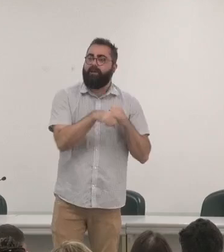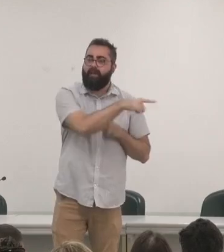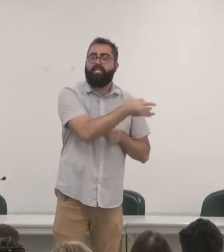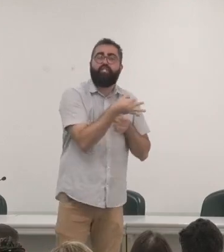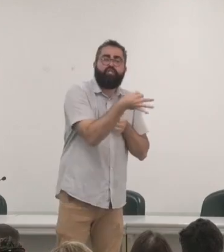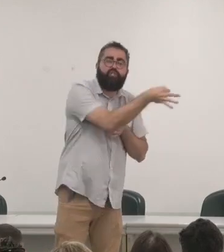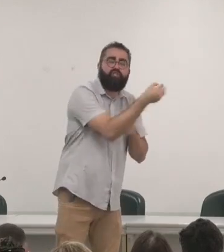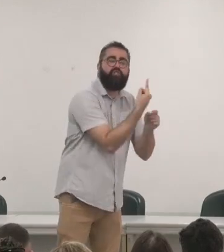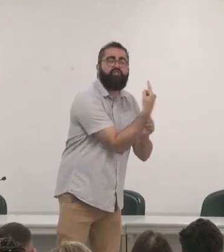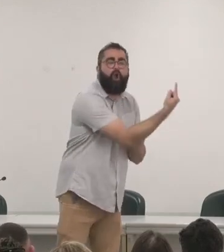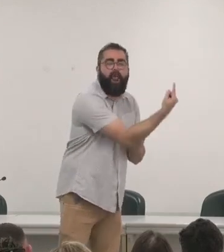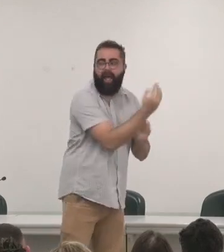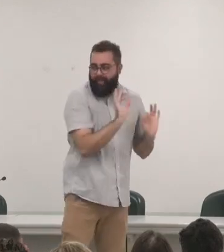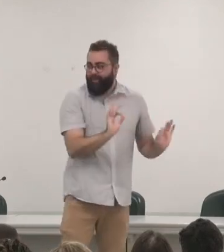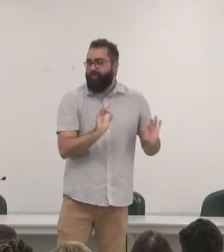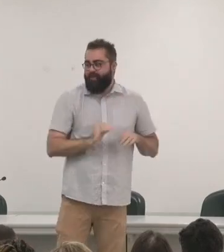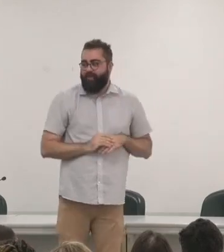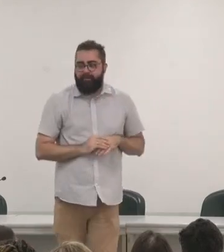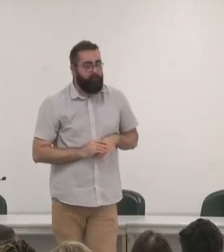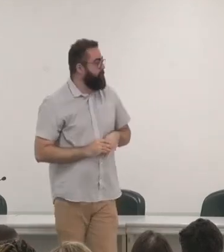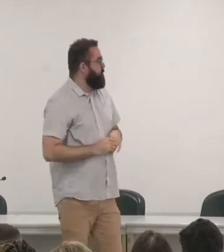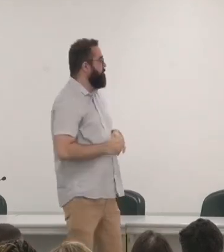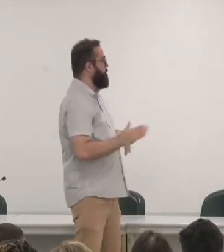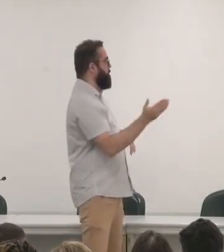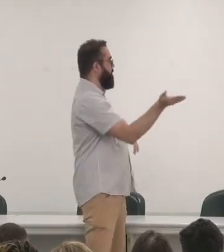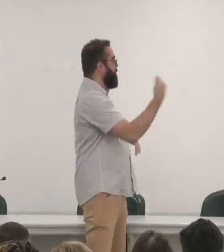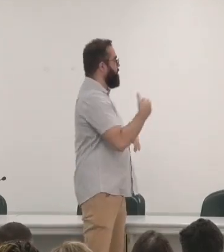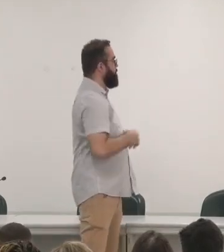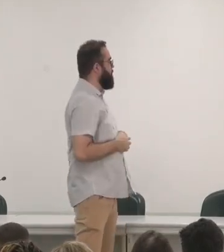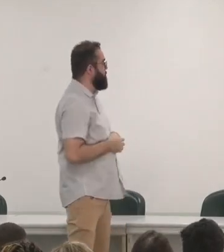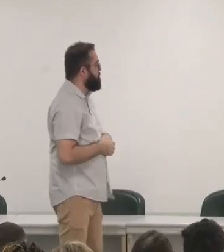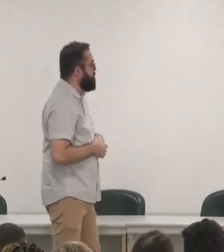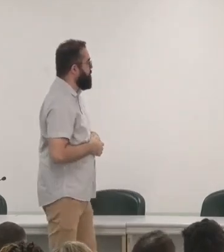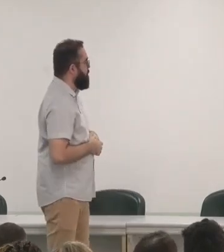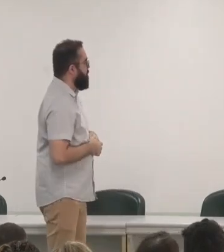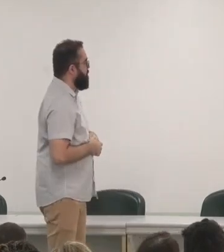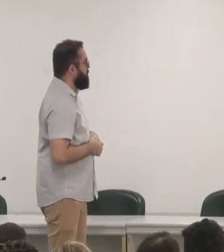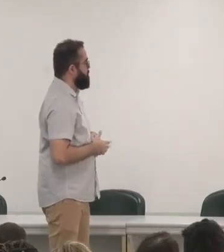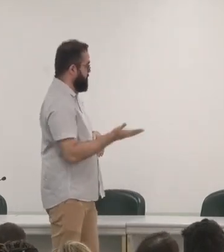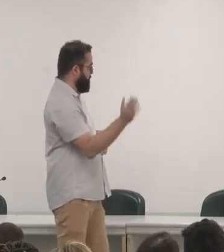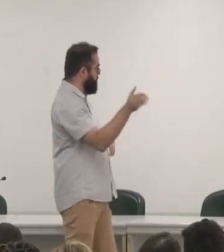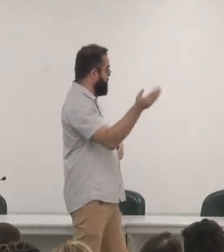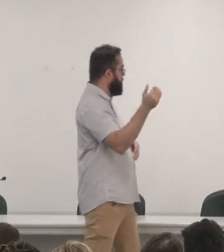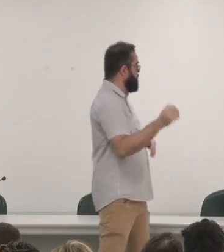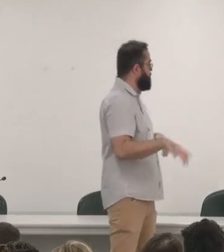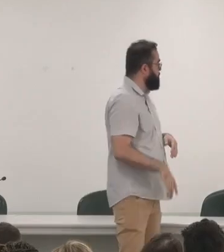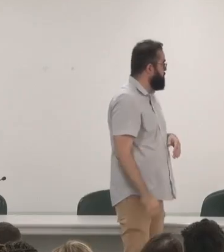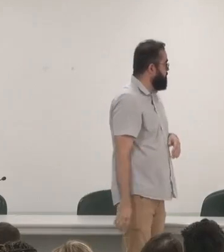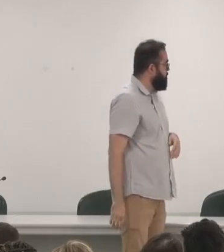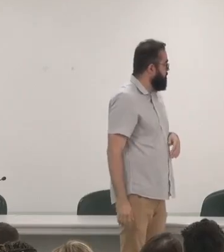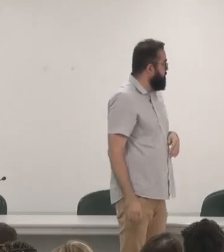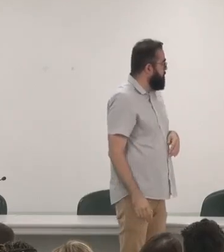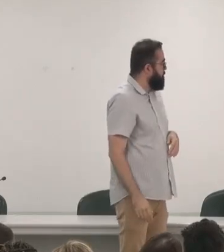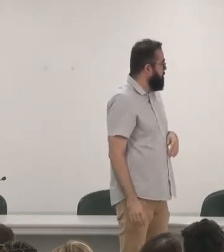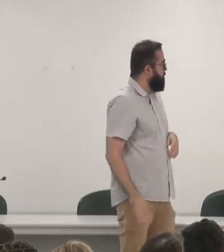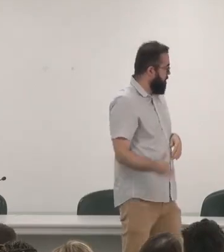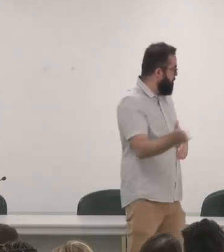simples, porque a gente ainda, essa história é importante para que a gente ainda entenda que essa comunidade permaneceu isolada por